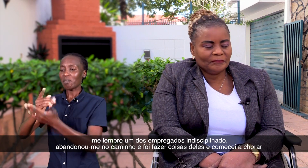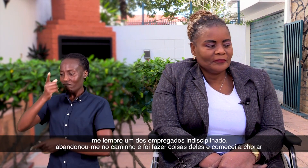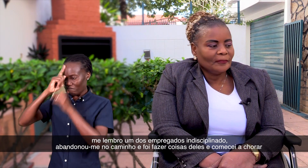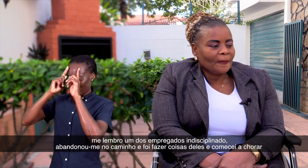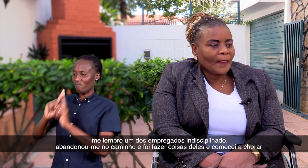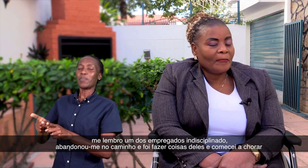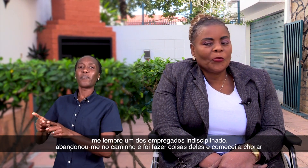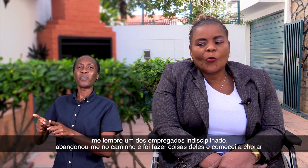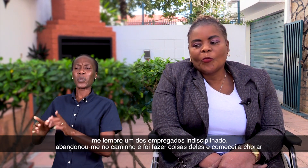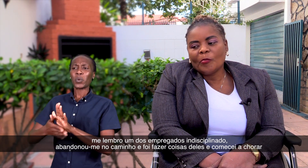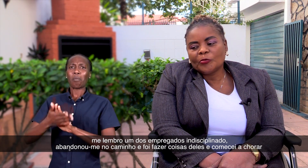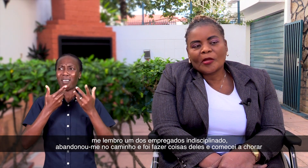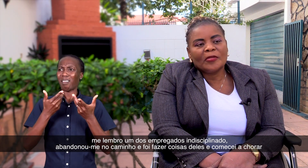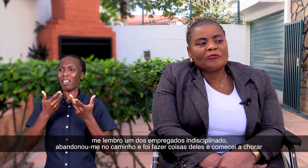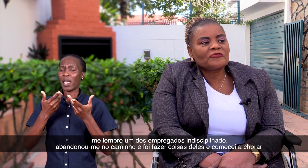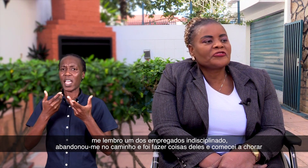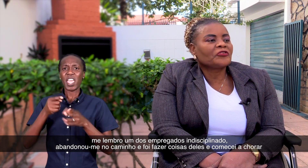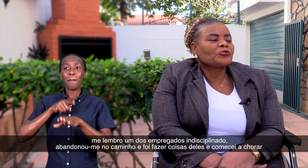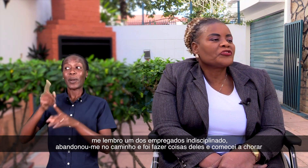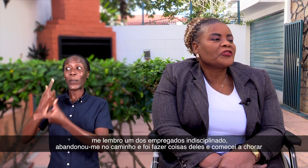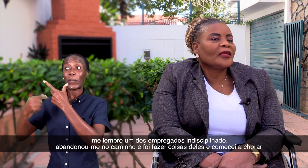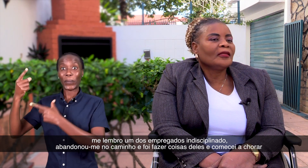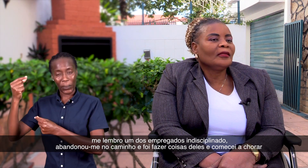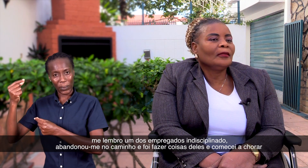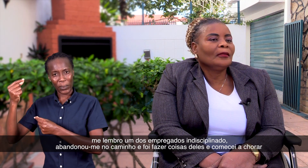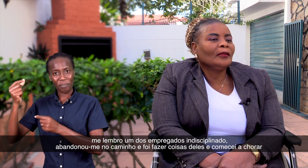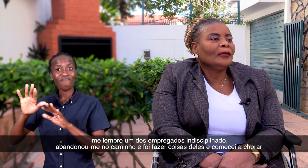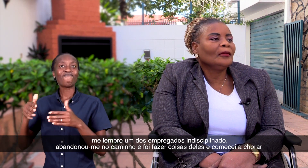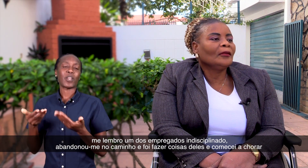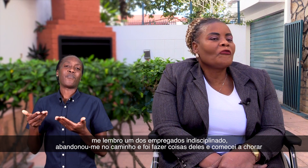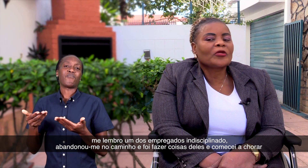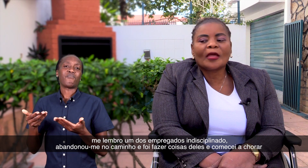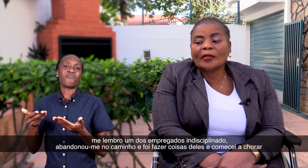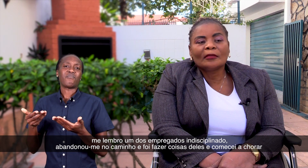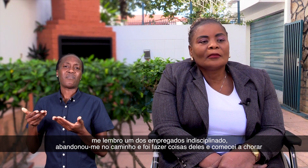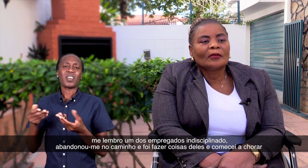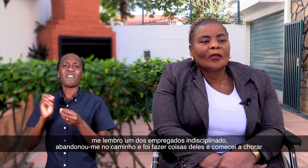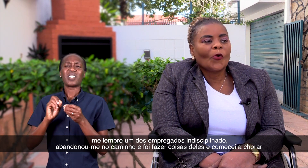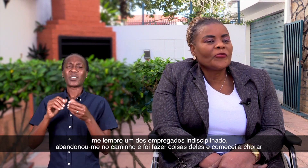indisciplina, abandonou-me no meio do caminho, foi fazer as coisas dele e eu fiquei